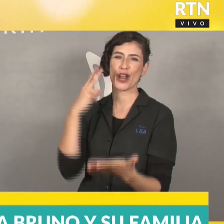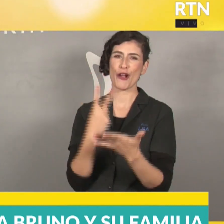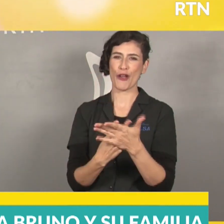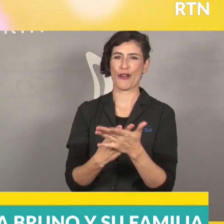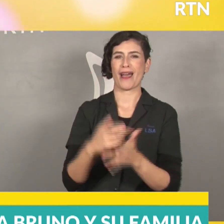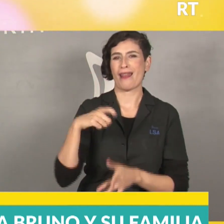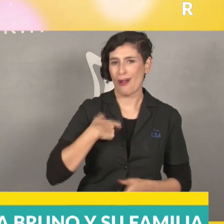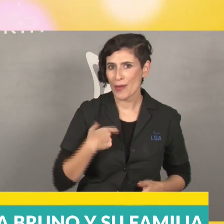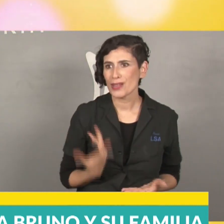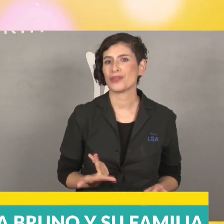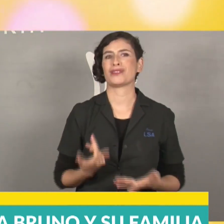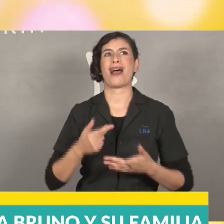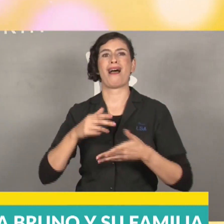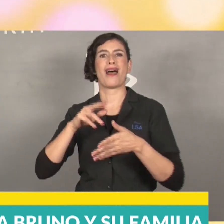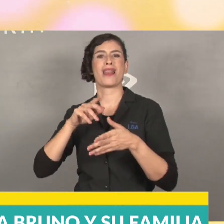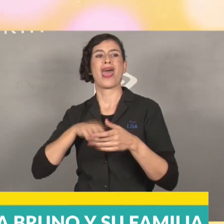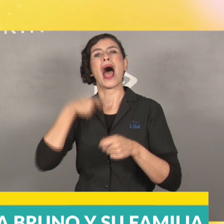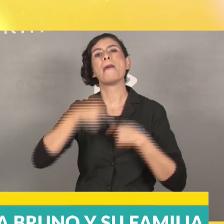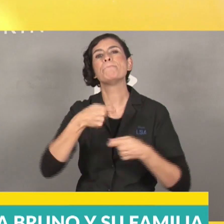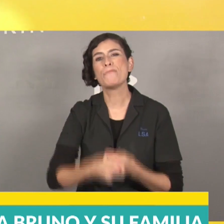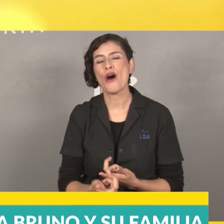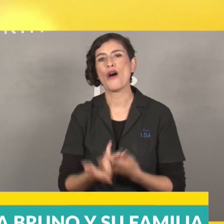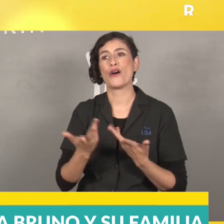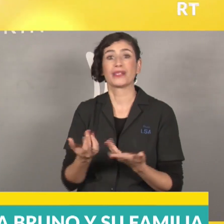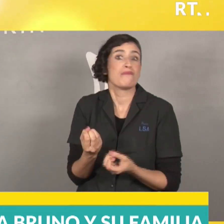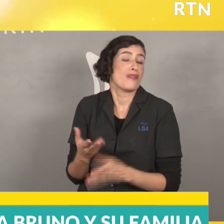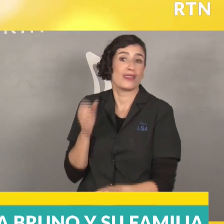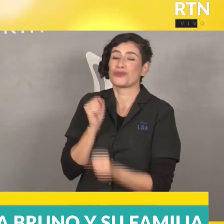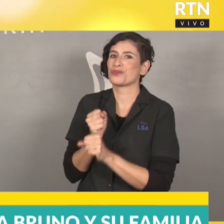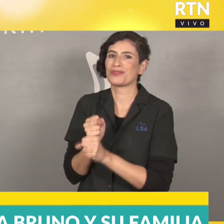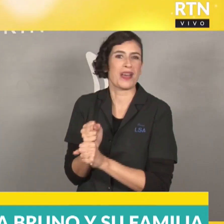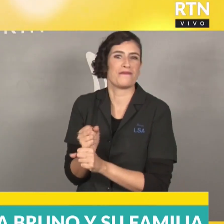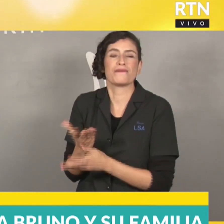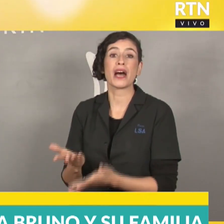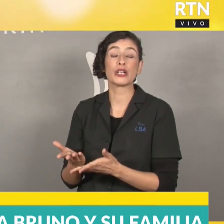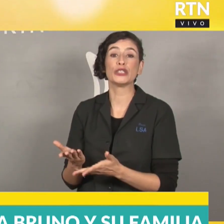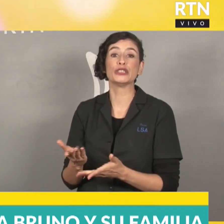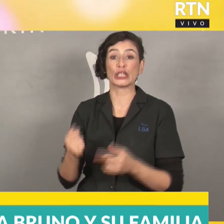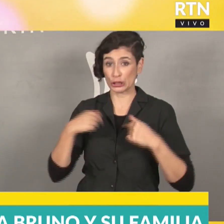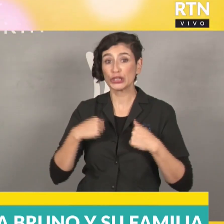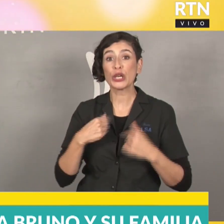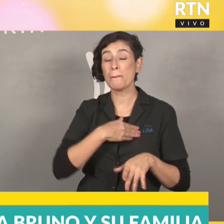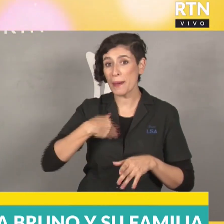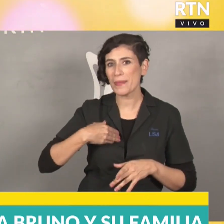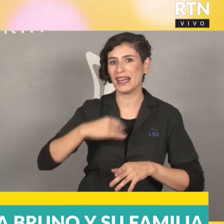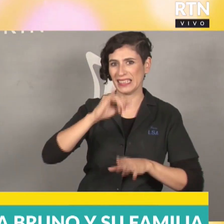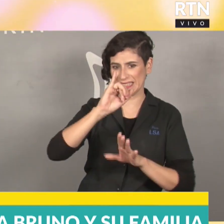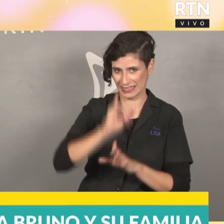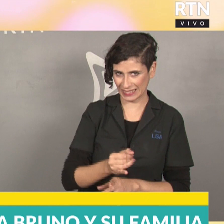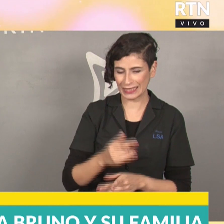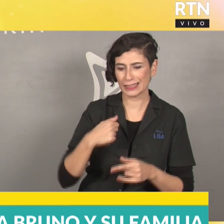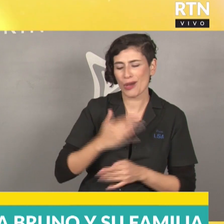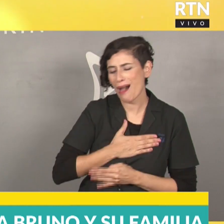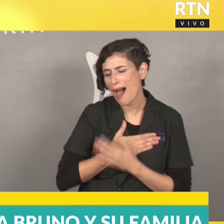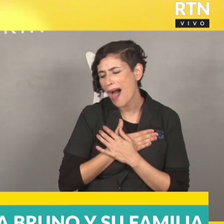obra social, con los aportes como corresponde, porque es un trabajo. Sí. Más allá de que yo soy mamá y con todo